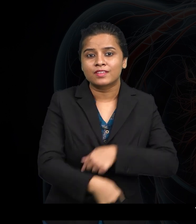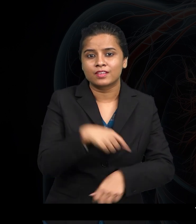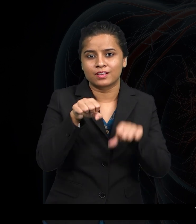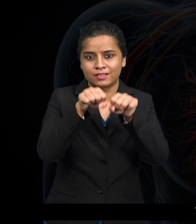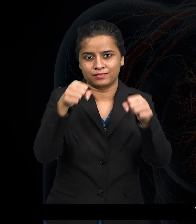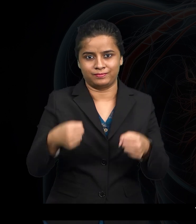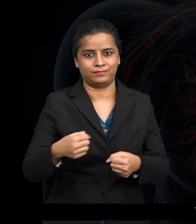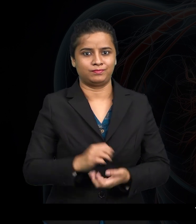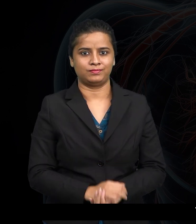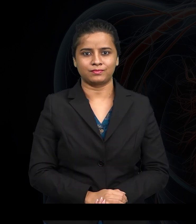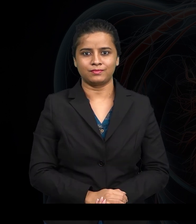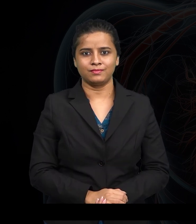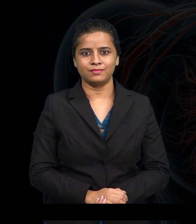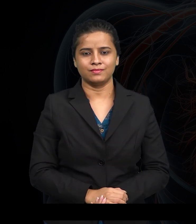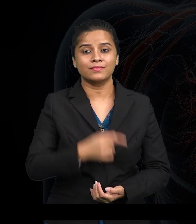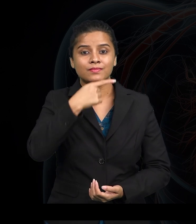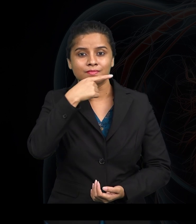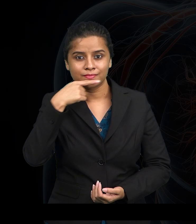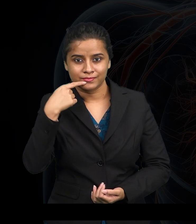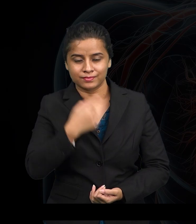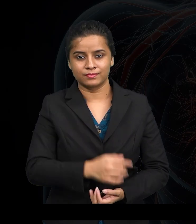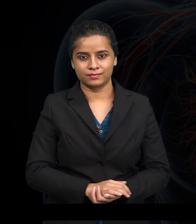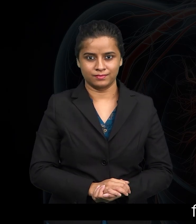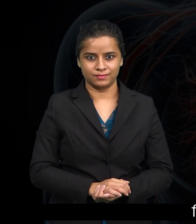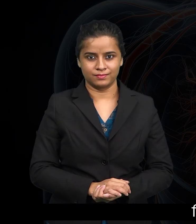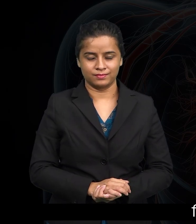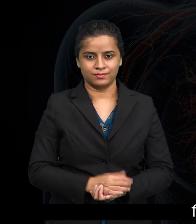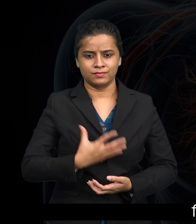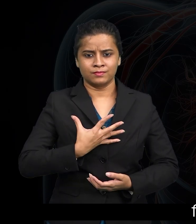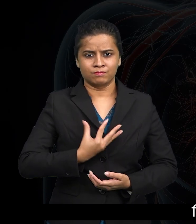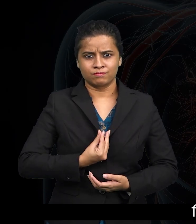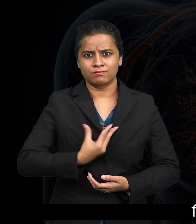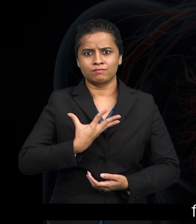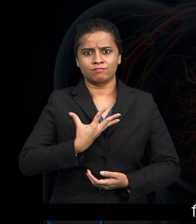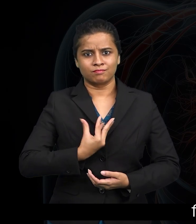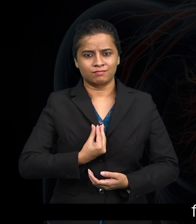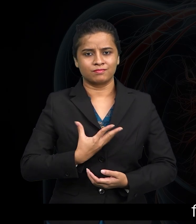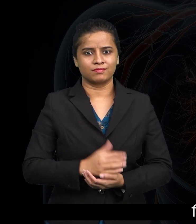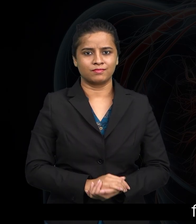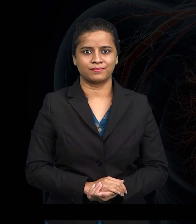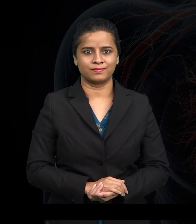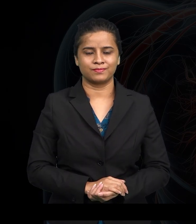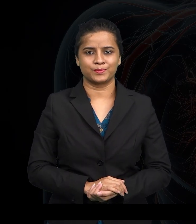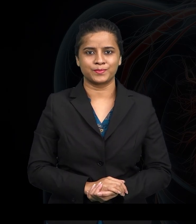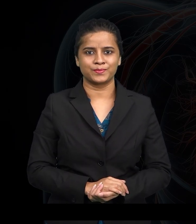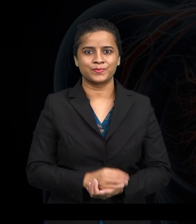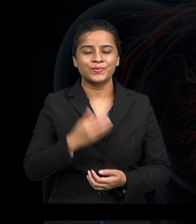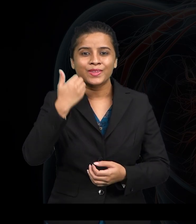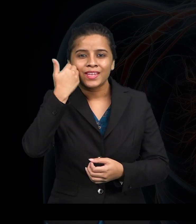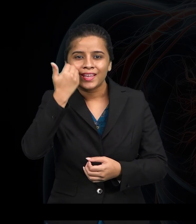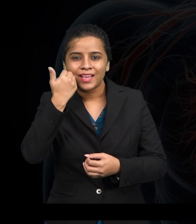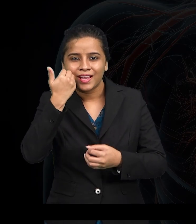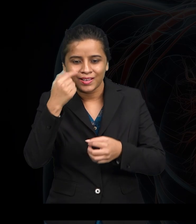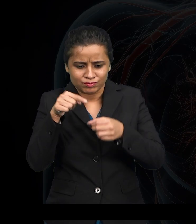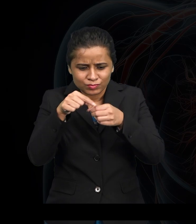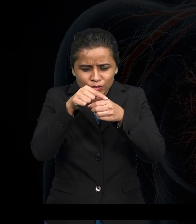परिसंचरण तंत्र। हीमोग्लोबिन, दिल की धड़कन। प्लाज्मा,